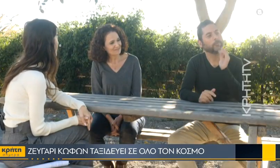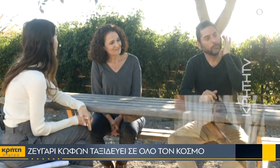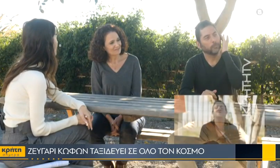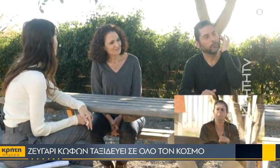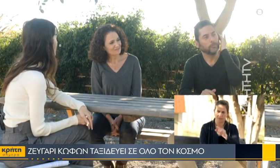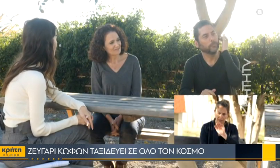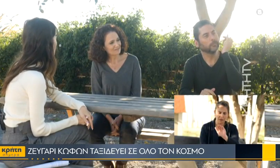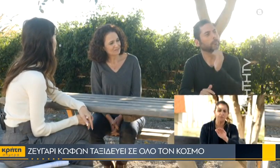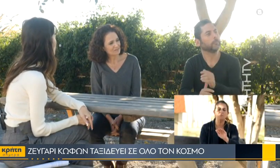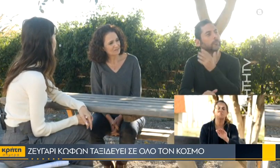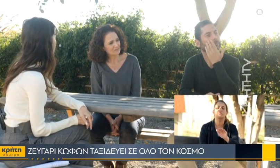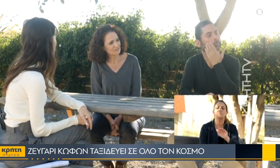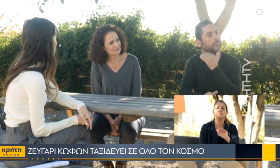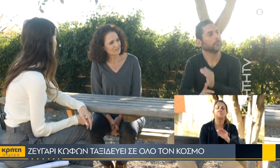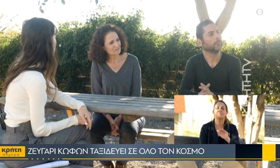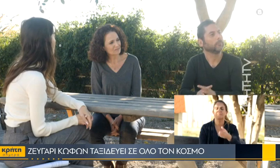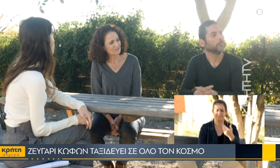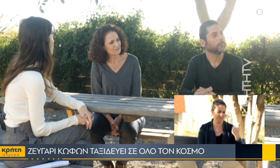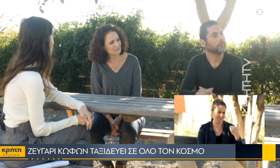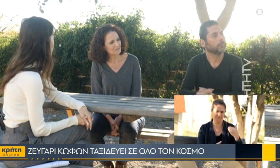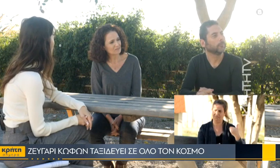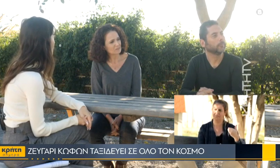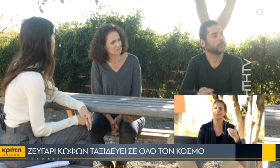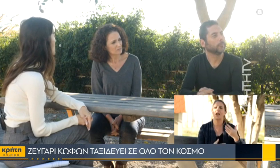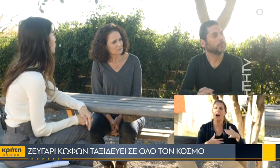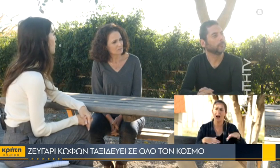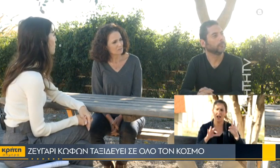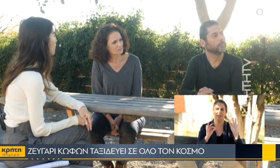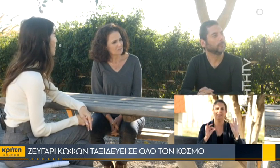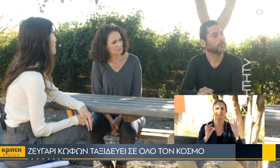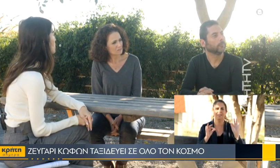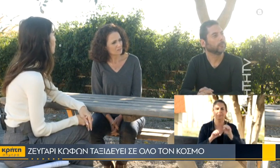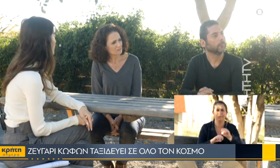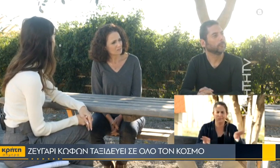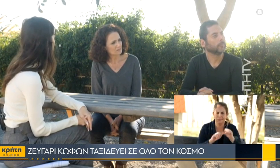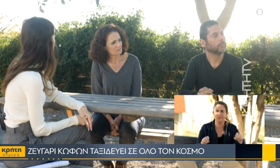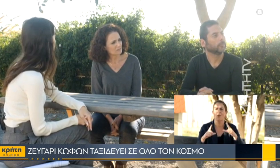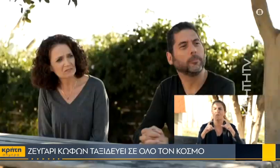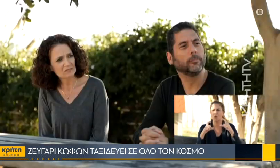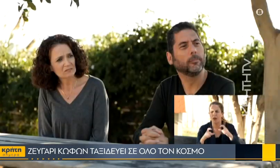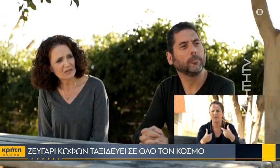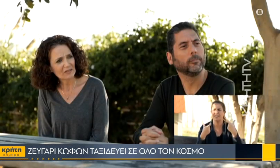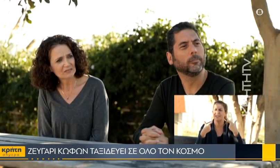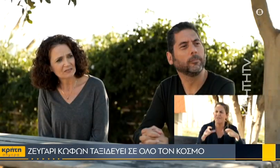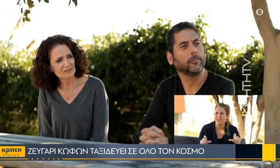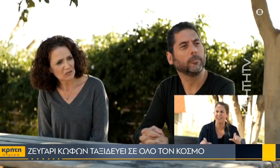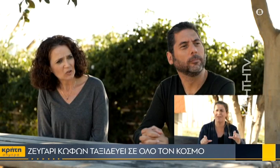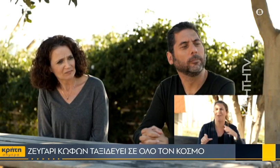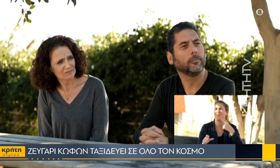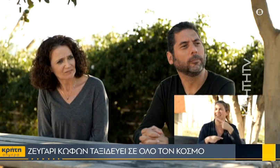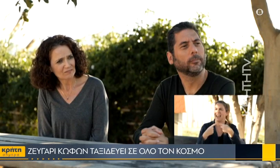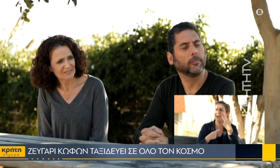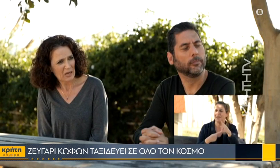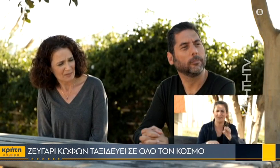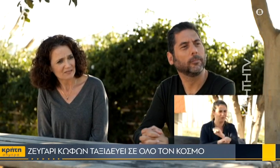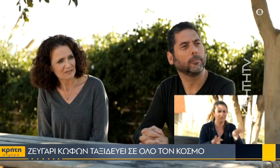Κυριακή, γίνεται κατά κάποιο τρόπο viral με πολλά δημοσιεύματα, πολλές φωτογραφίες, βίντεο από όλες αυτές τις εμπειρίες.